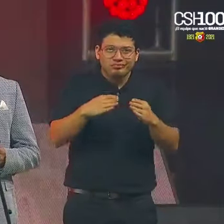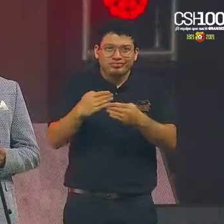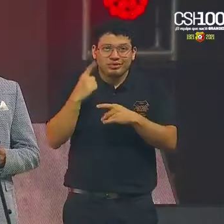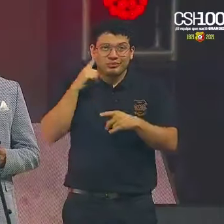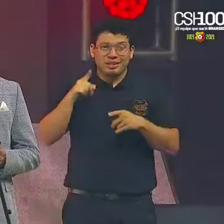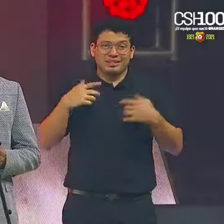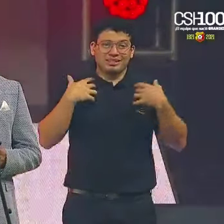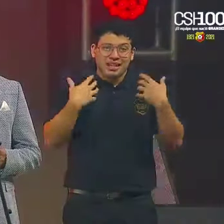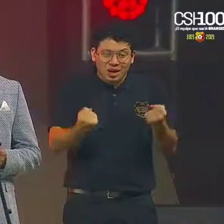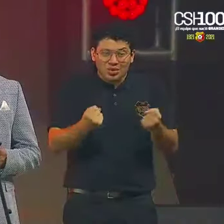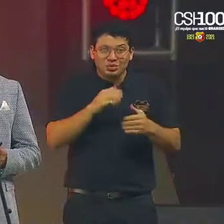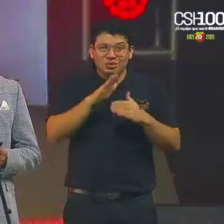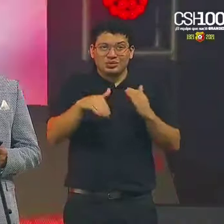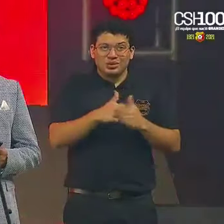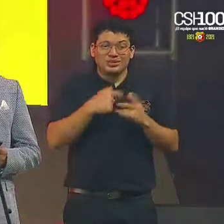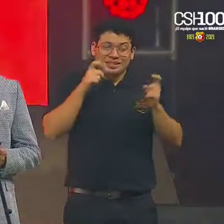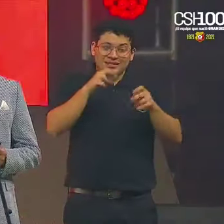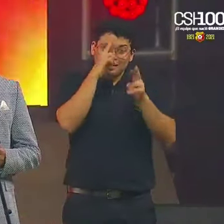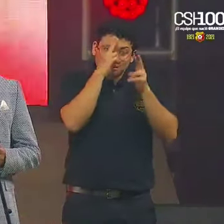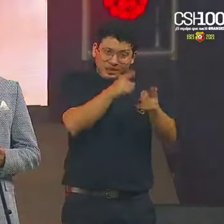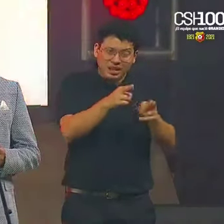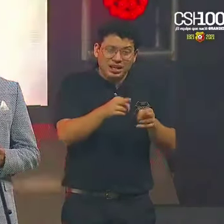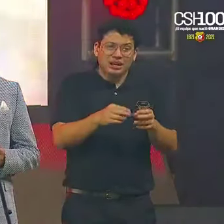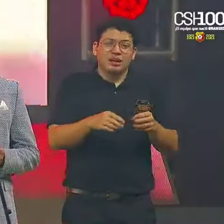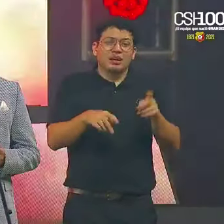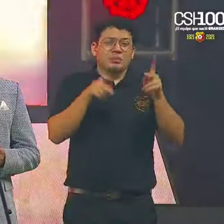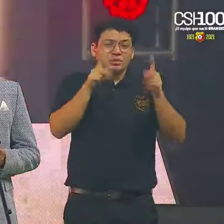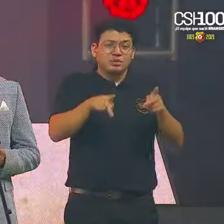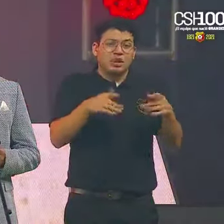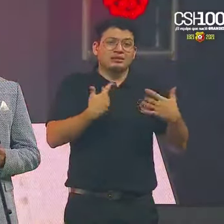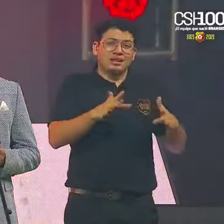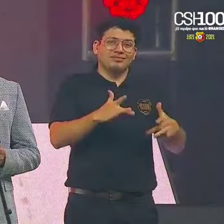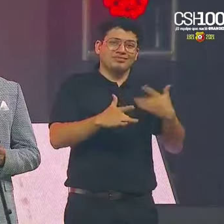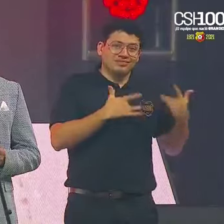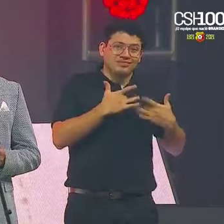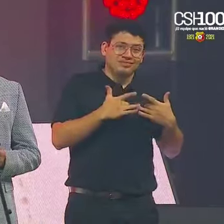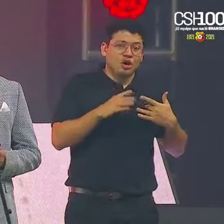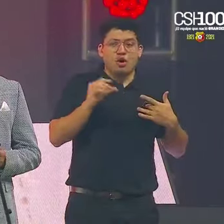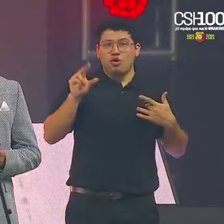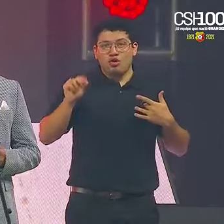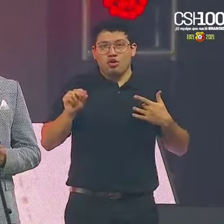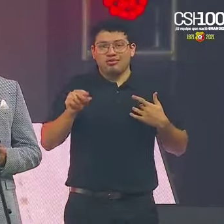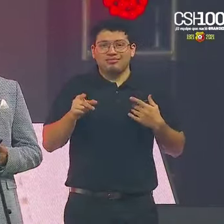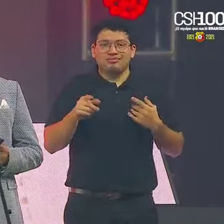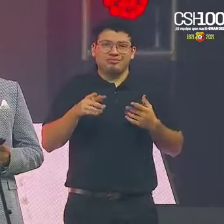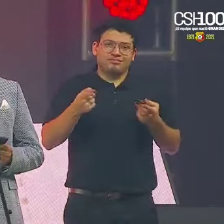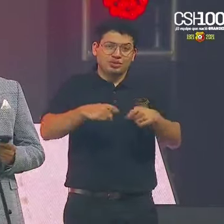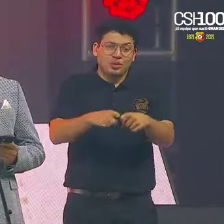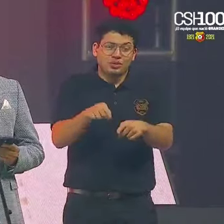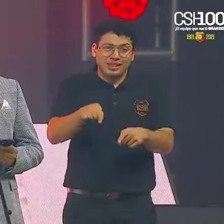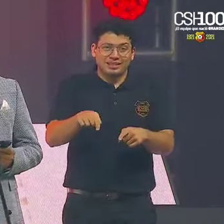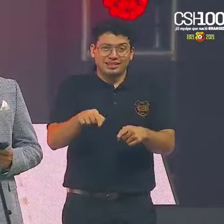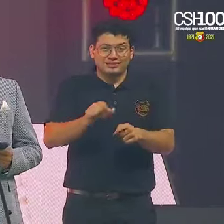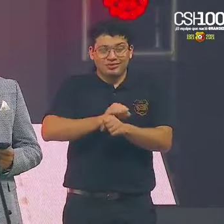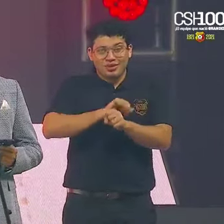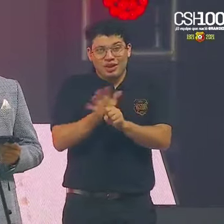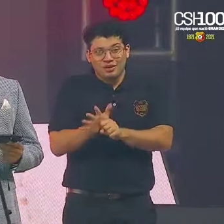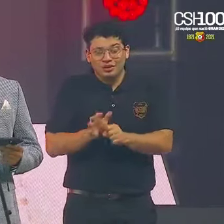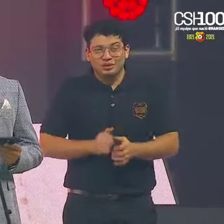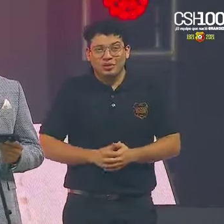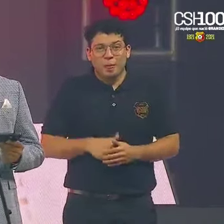tanta gente que ha sufrido directa o indirectamente las consecuencias de esta pandemia. Entonces, por favor, celebremos,